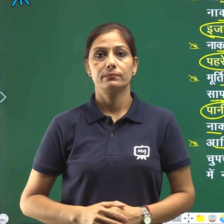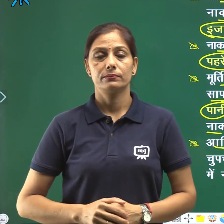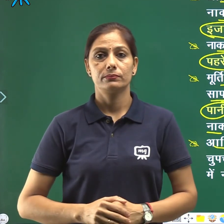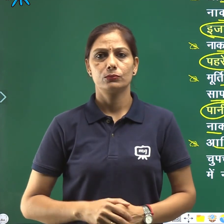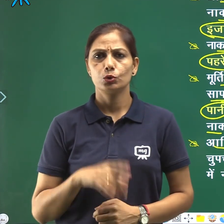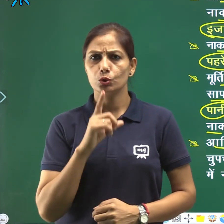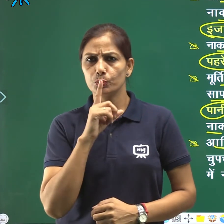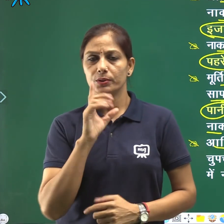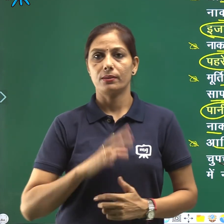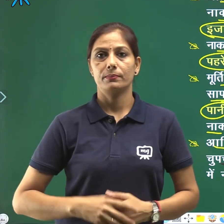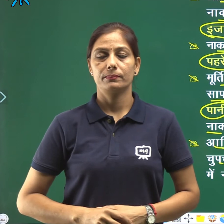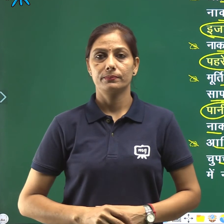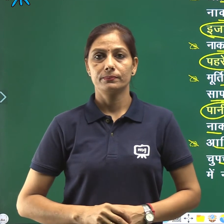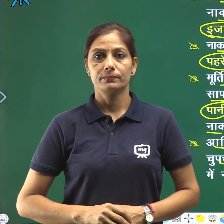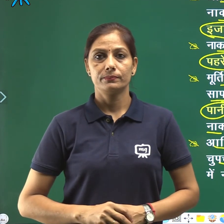चुपचाप